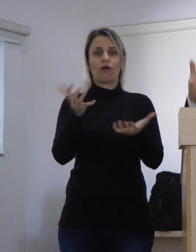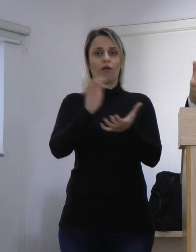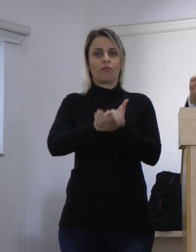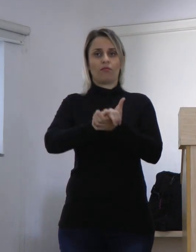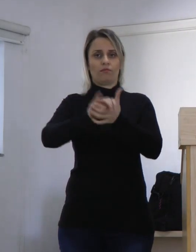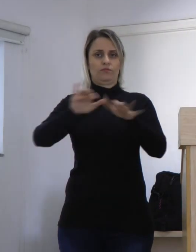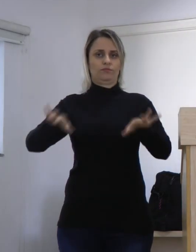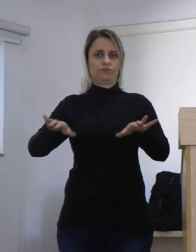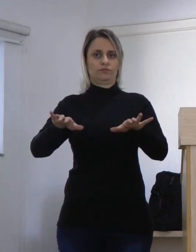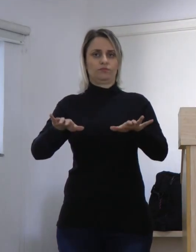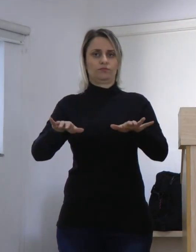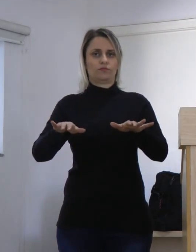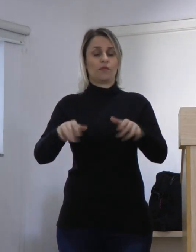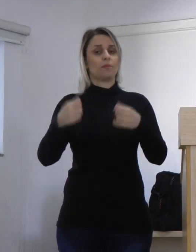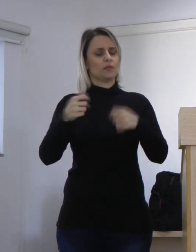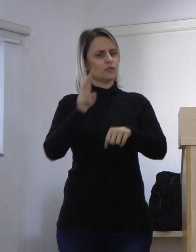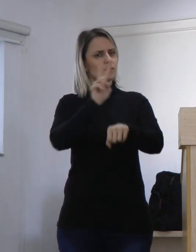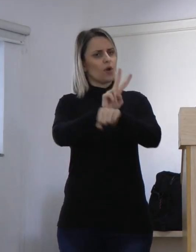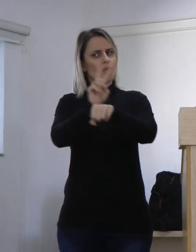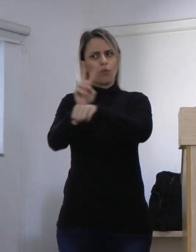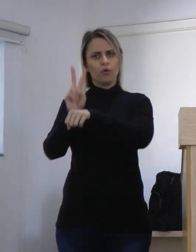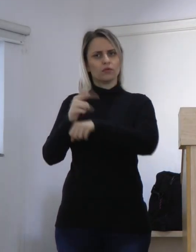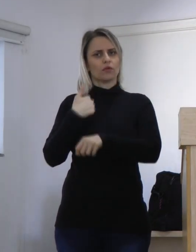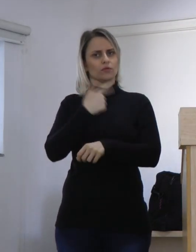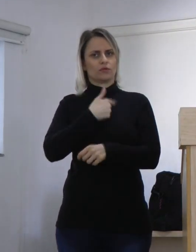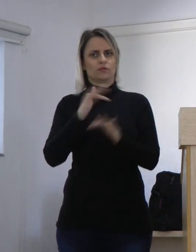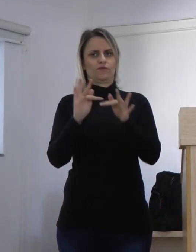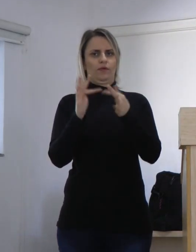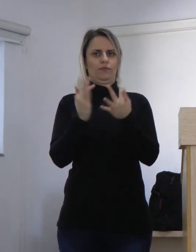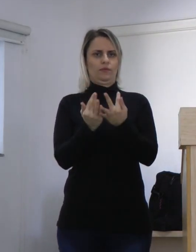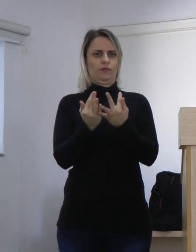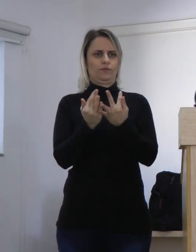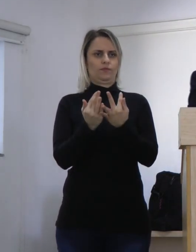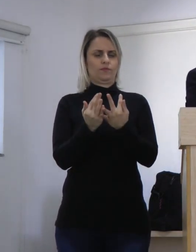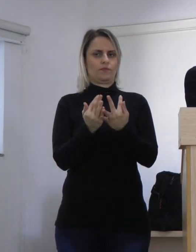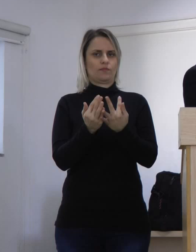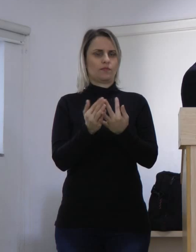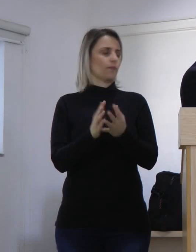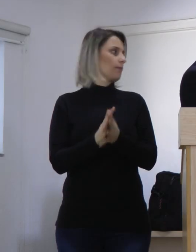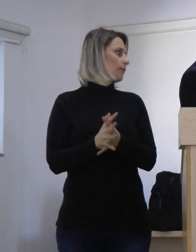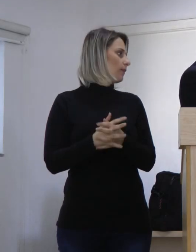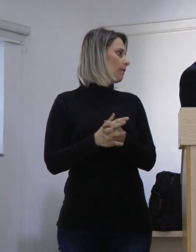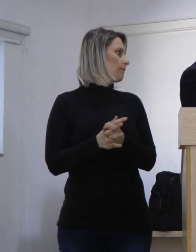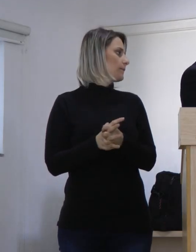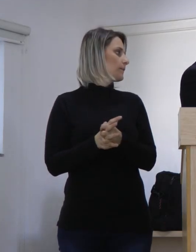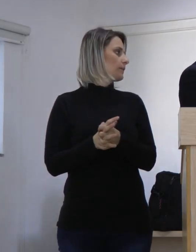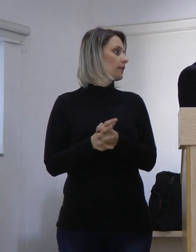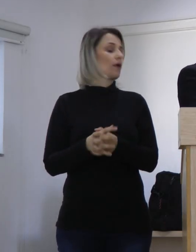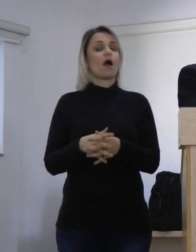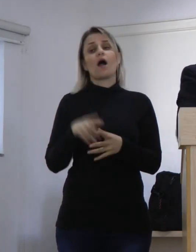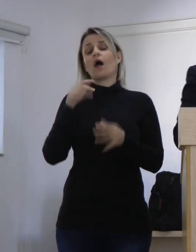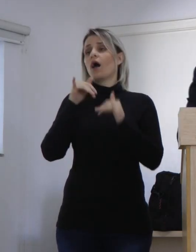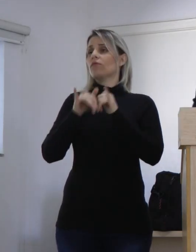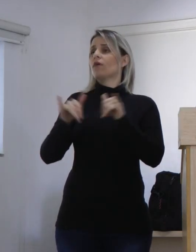Vamos preservar as nossas famílias. Ah, Nazareno, mas quando eu me aposentar, eu vou ser feliz.